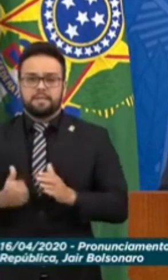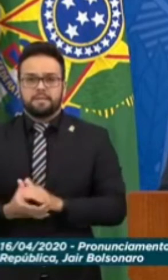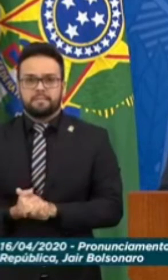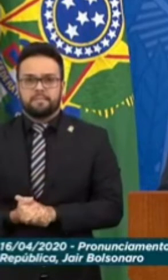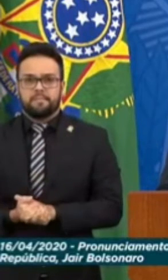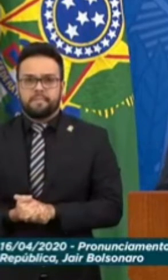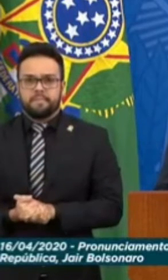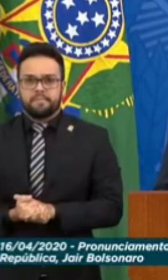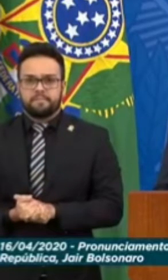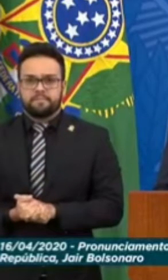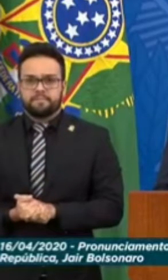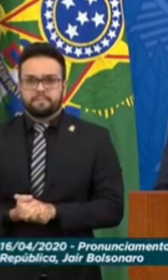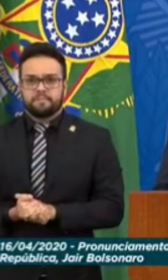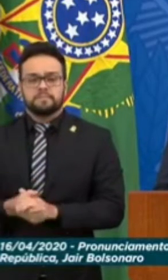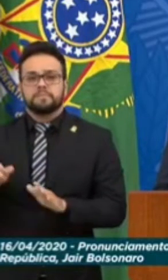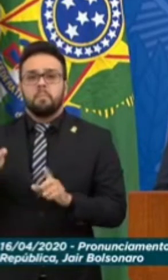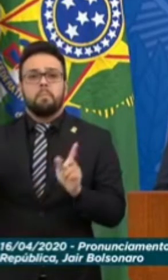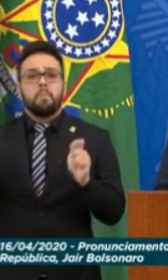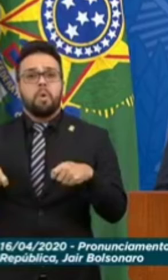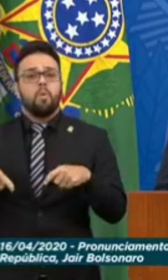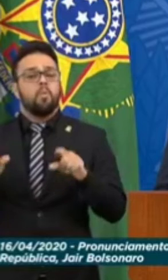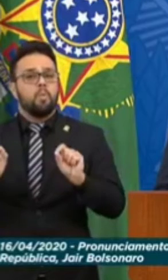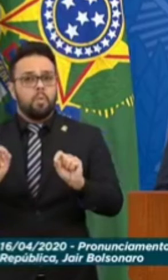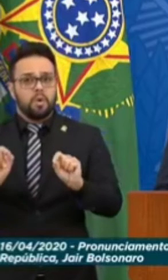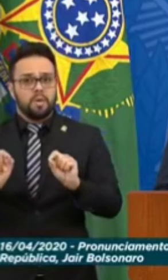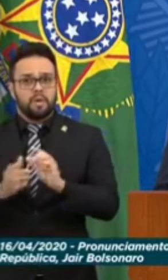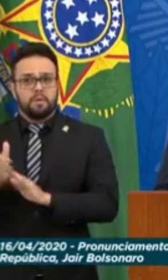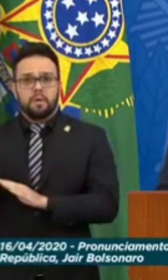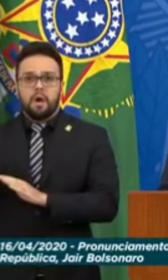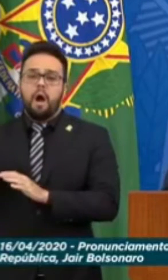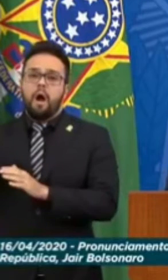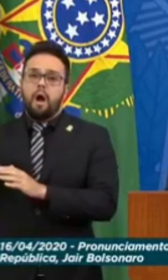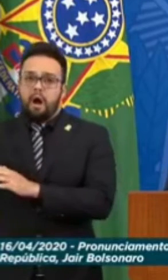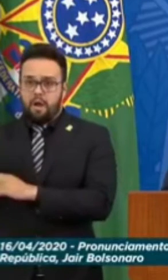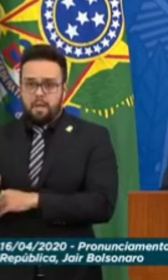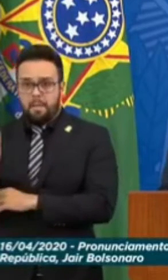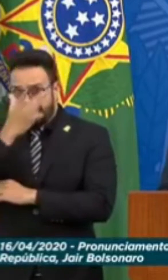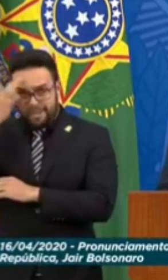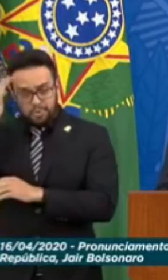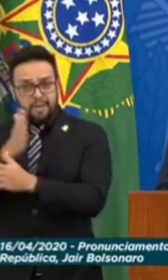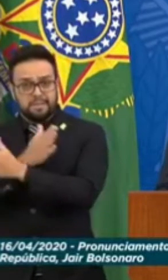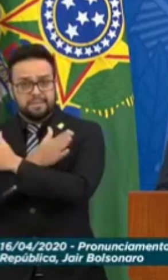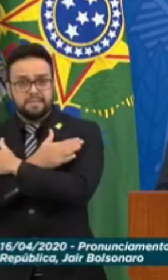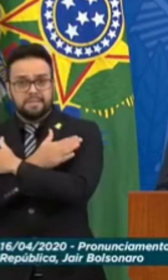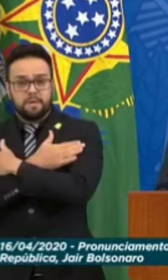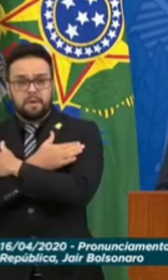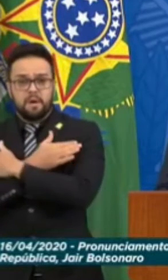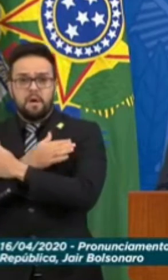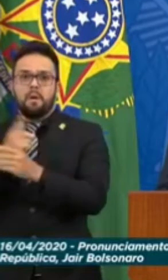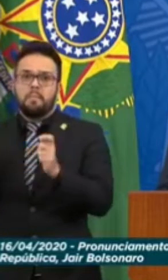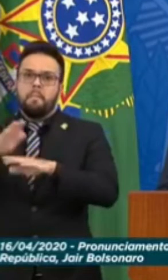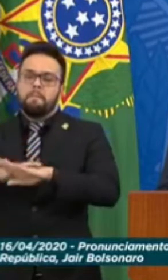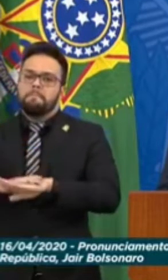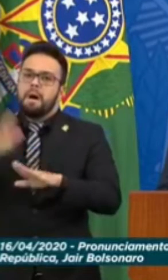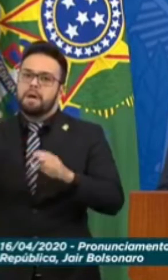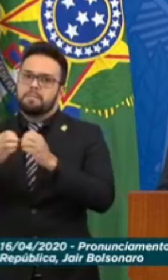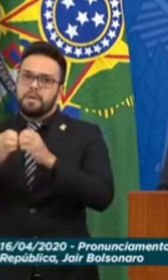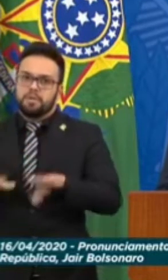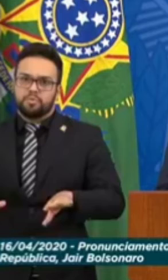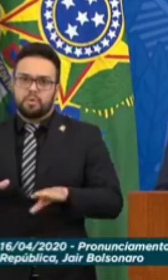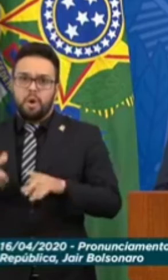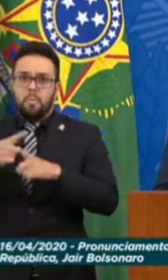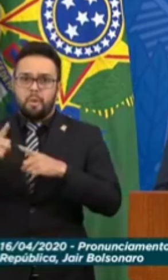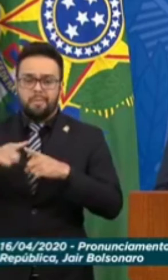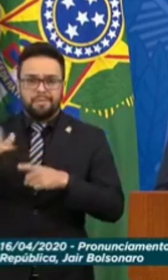ela estará mais propensa a sofrer problemas de saúde do que uma